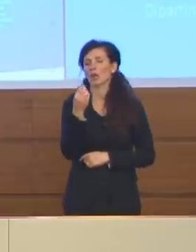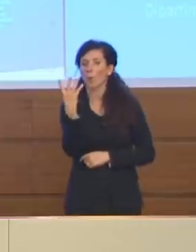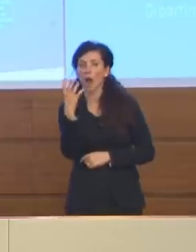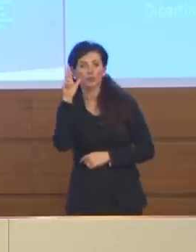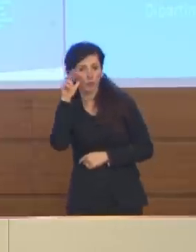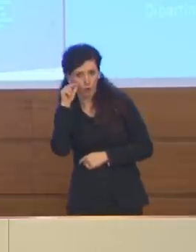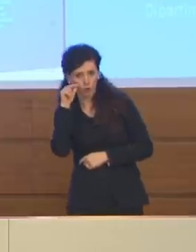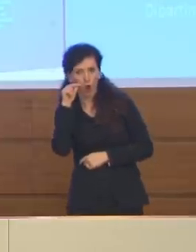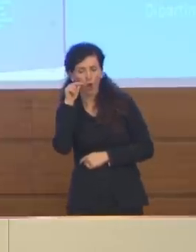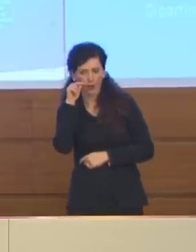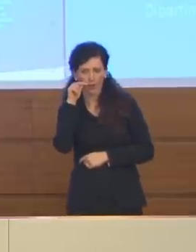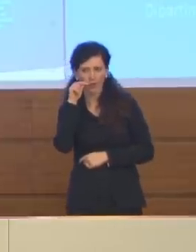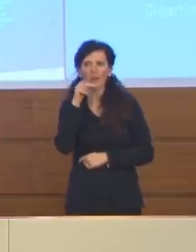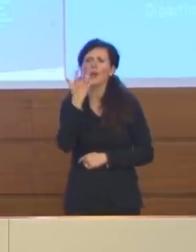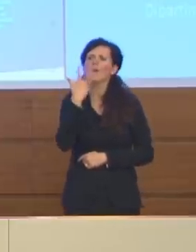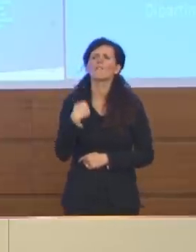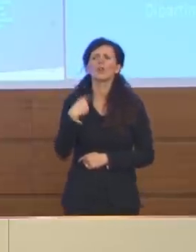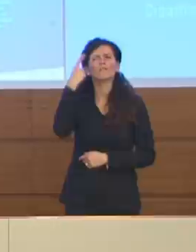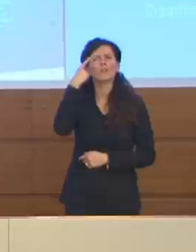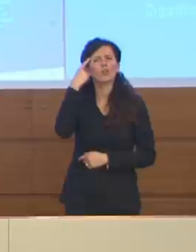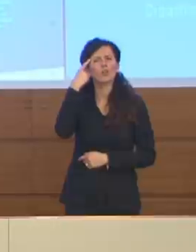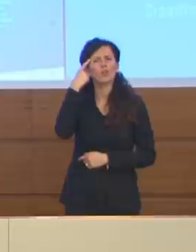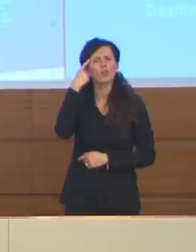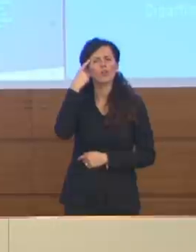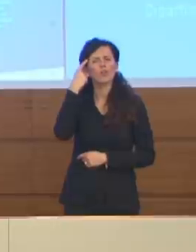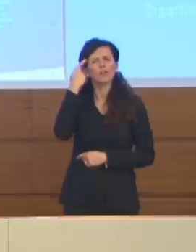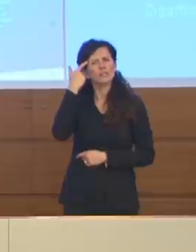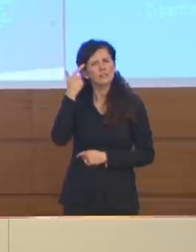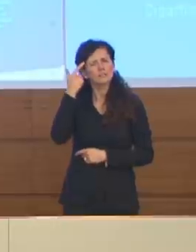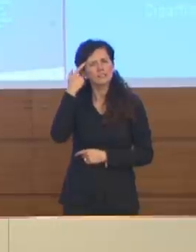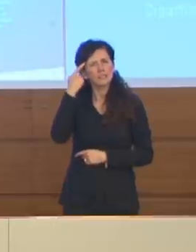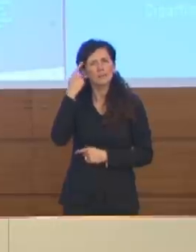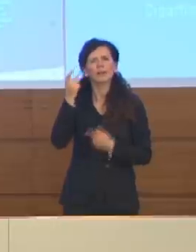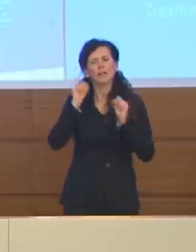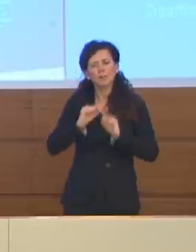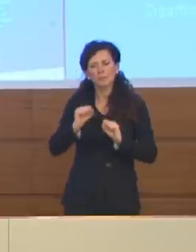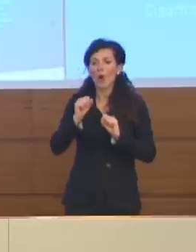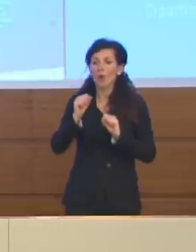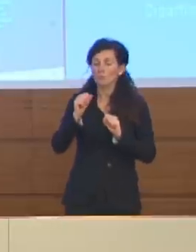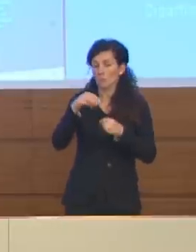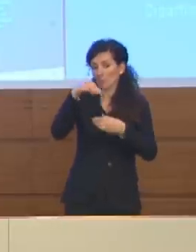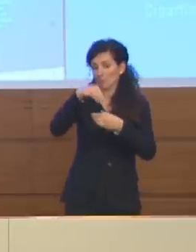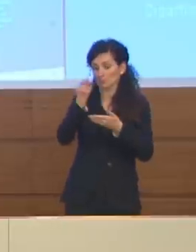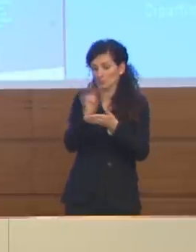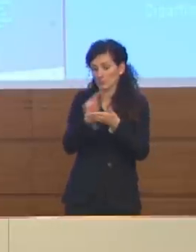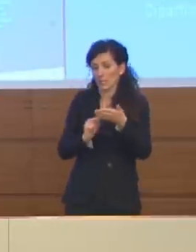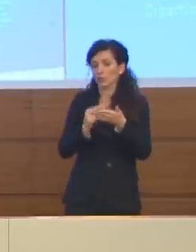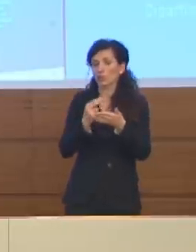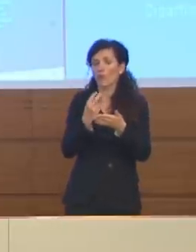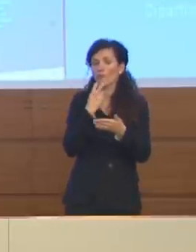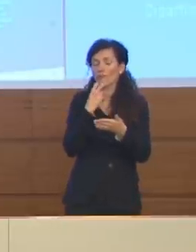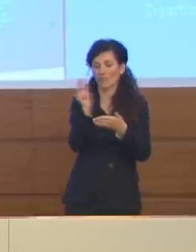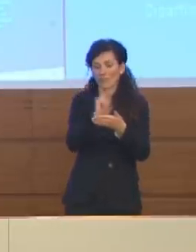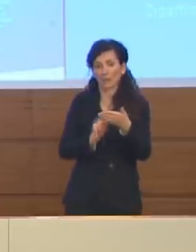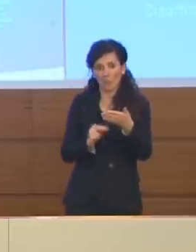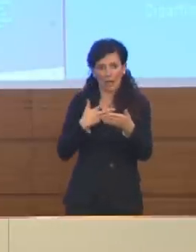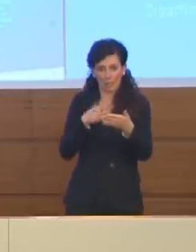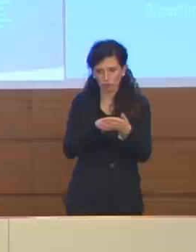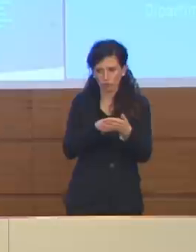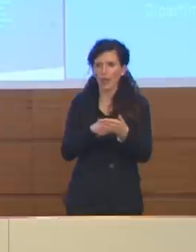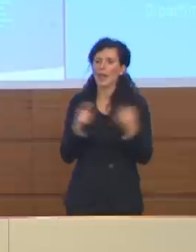emerso nel nei verbali tra virgolette nelle discussioni della trash forze di questi diciassette più